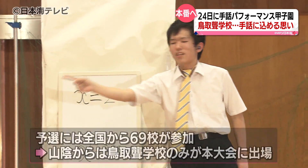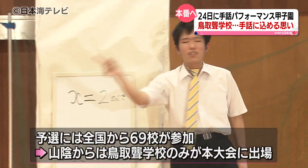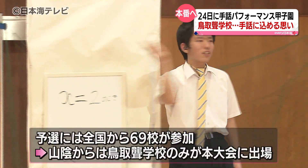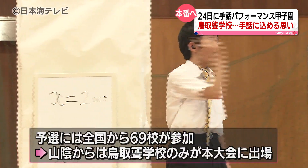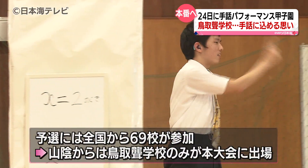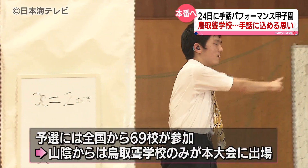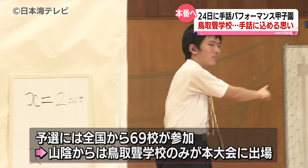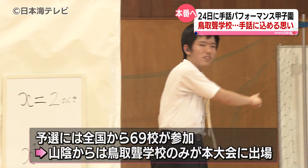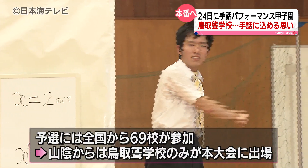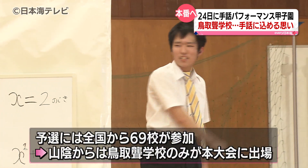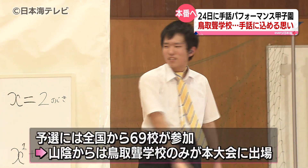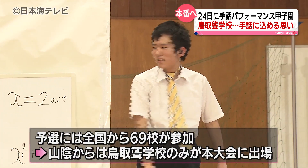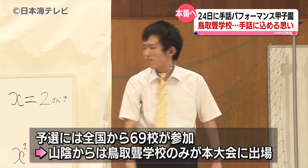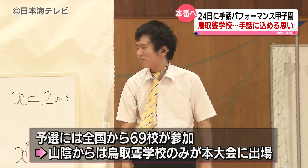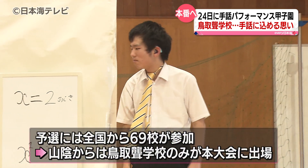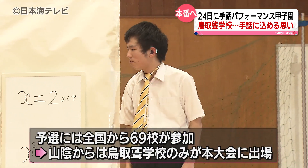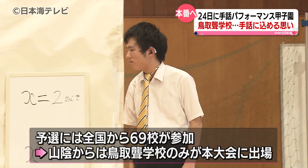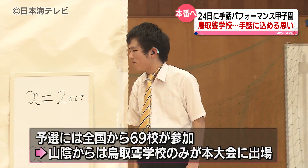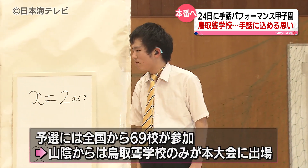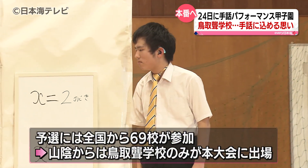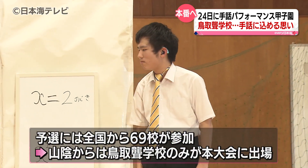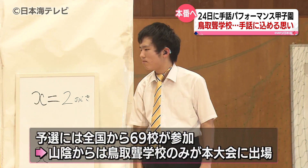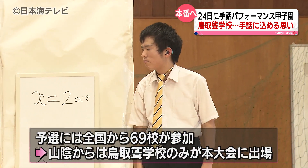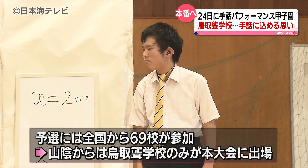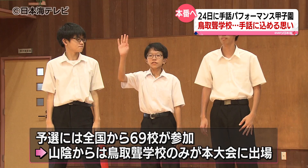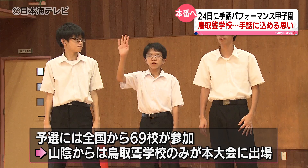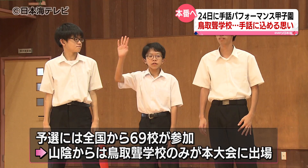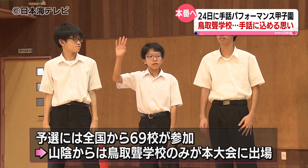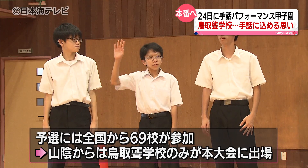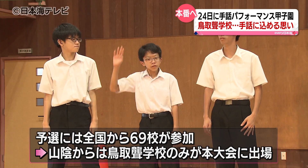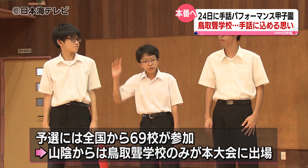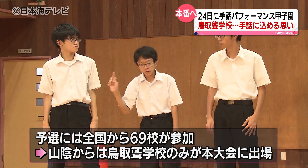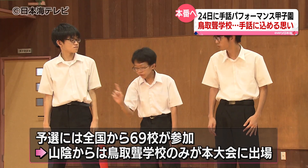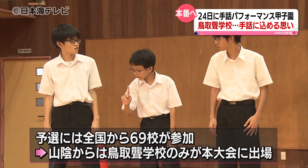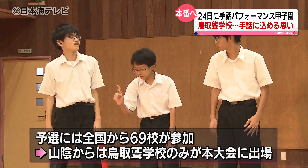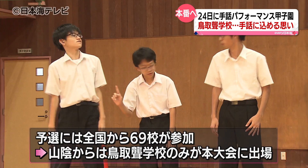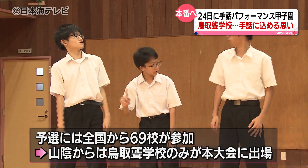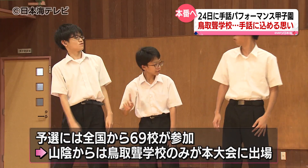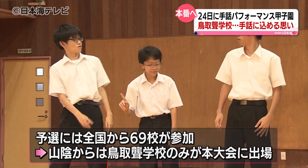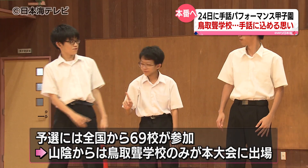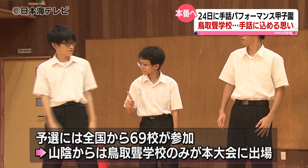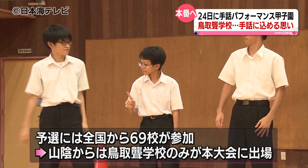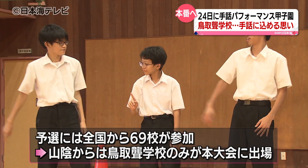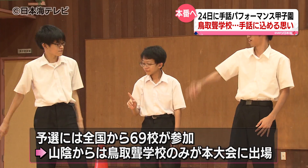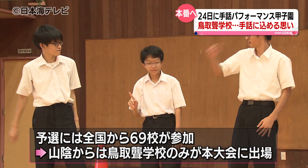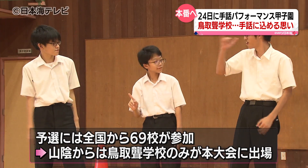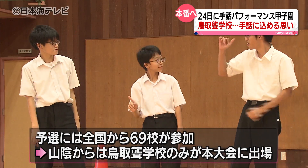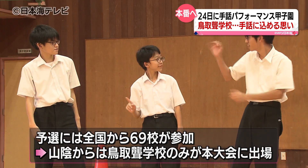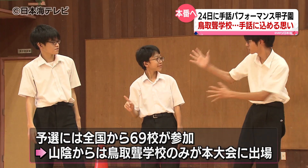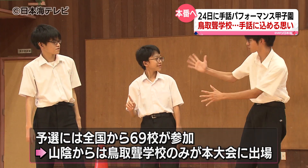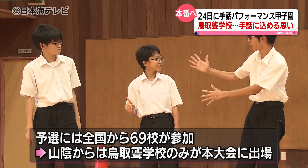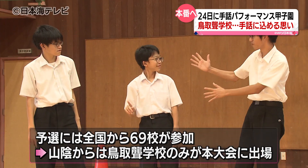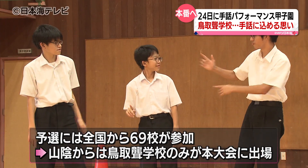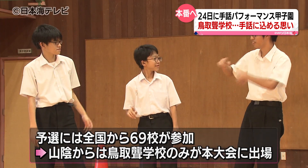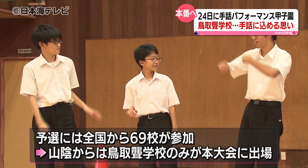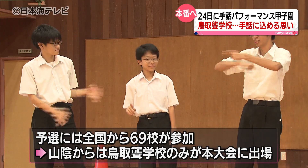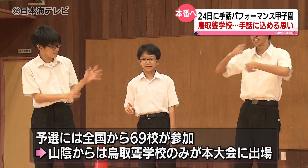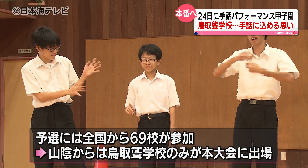国から69校が参加。3位からは鳥取ろう学校のみが本大会